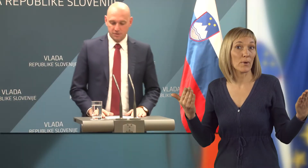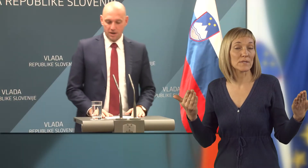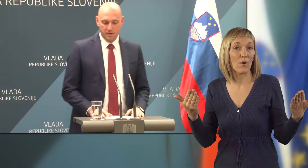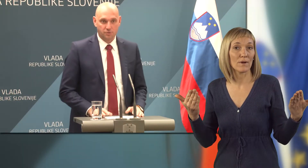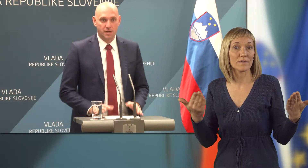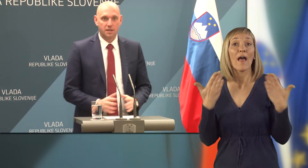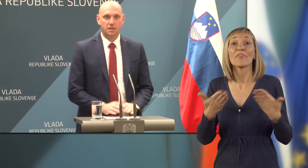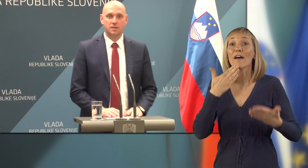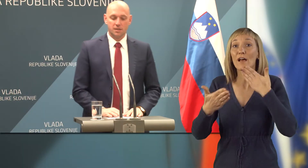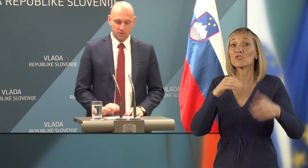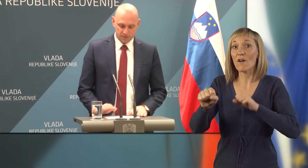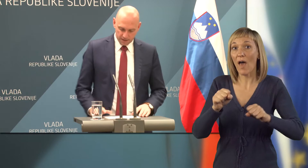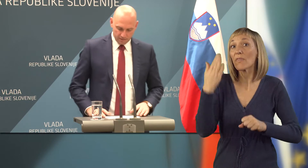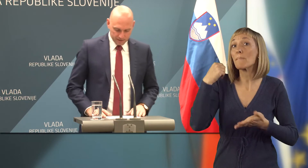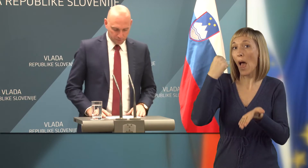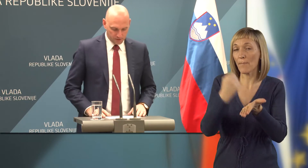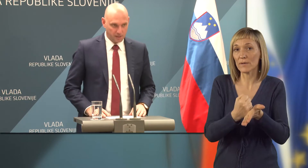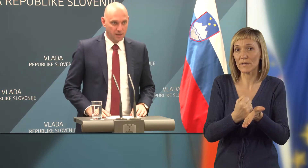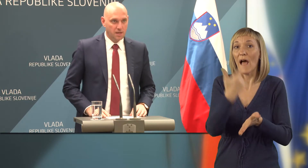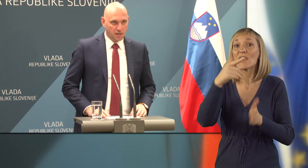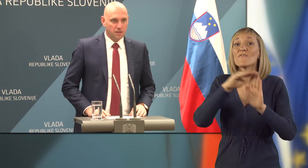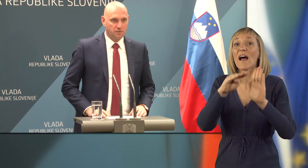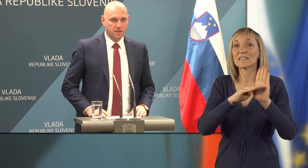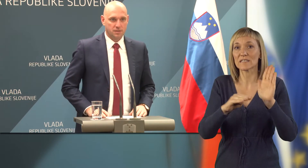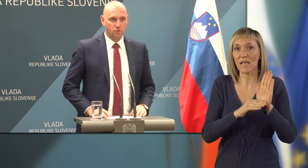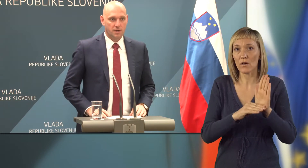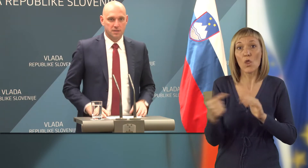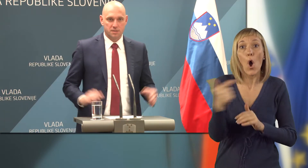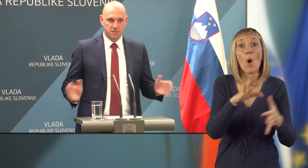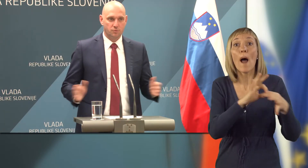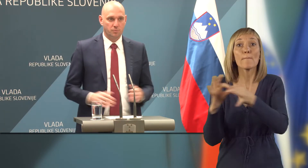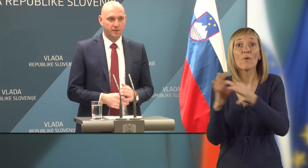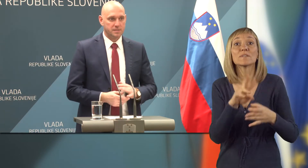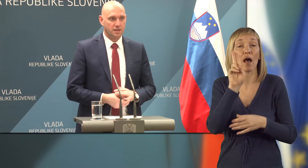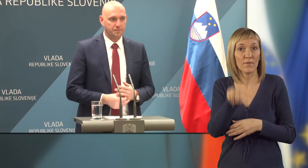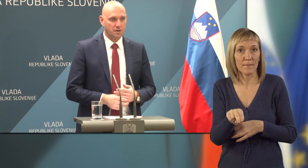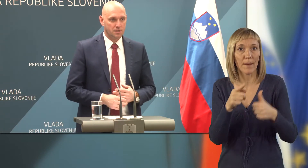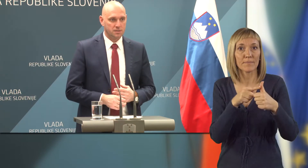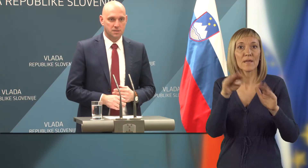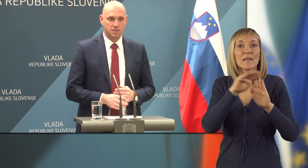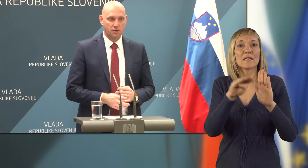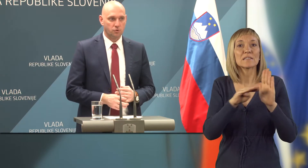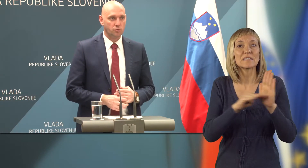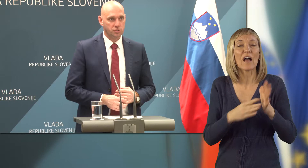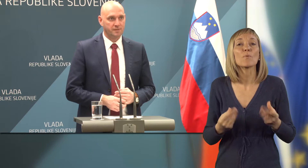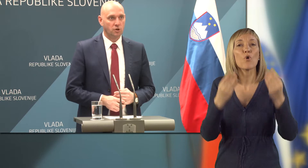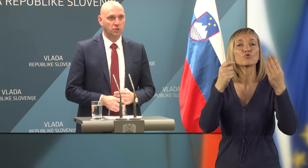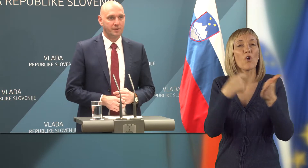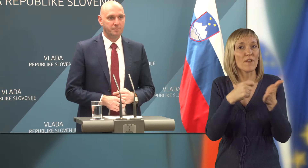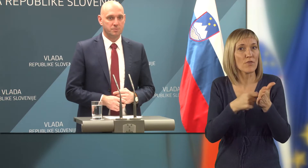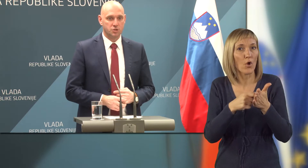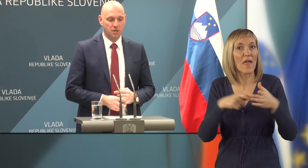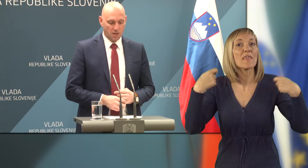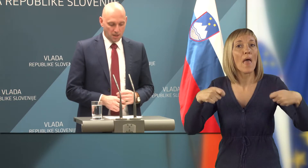Ja, lepo pozdravljeni. Torej, na današnji seji je vlada potrdila 2 zakona, ki sta med seboj povezana, in sicer zakon o množičnem